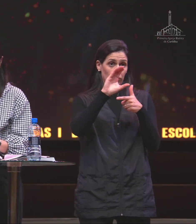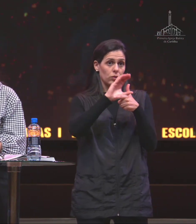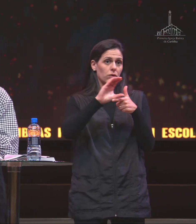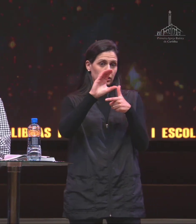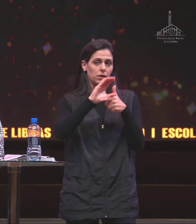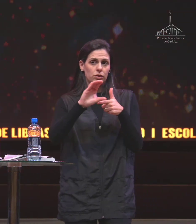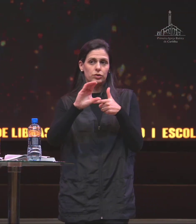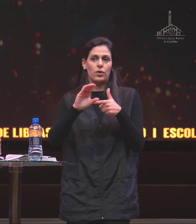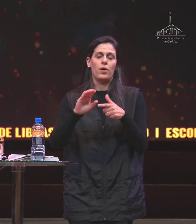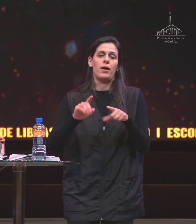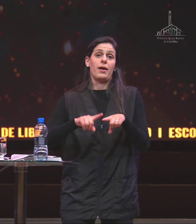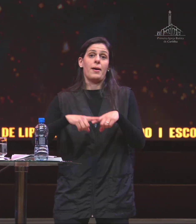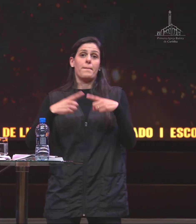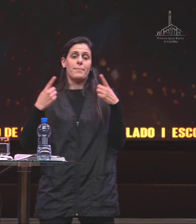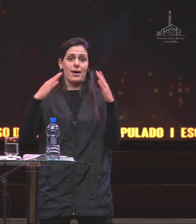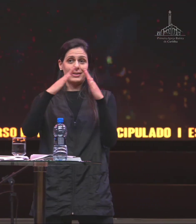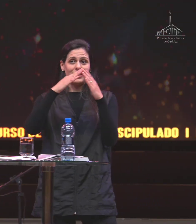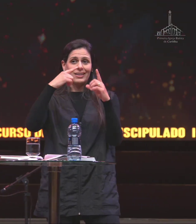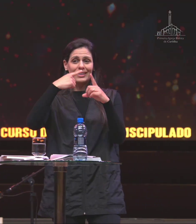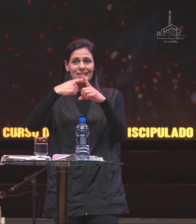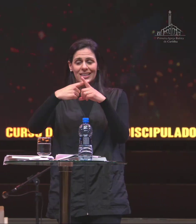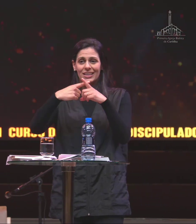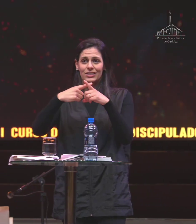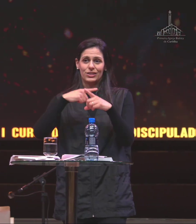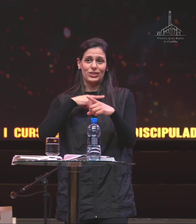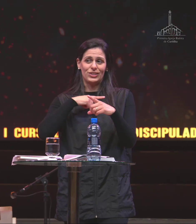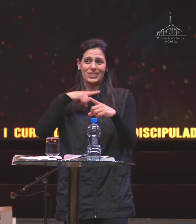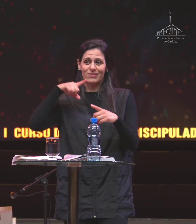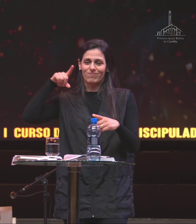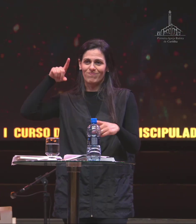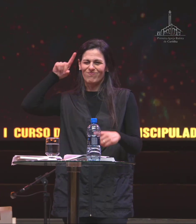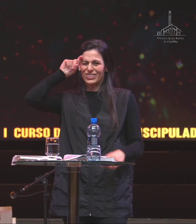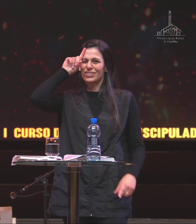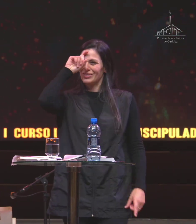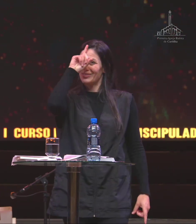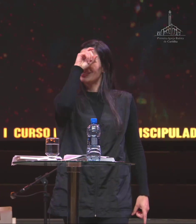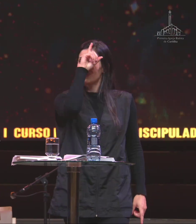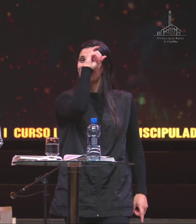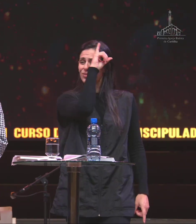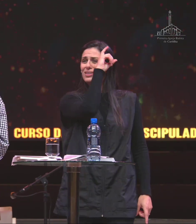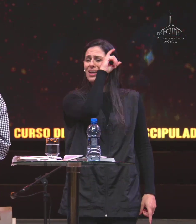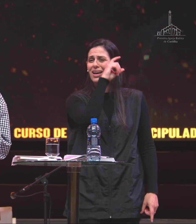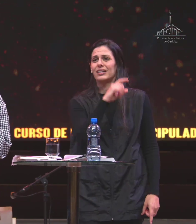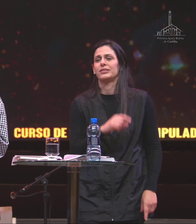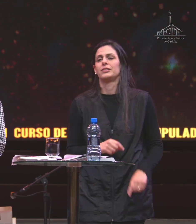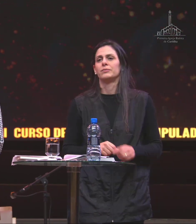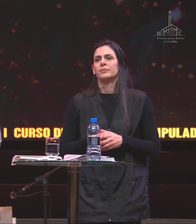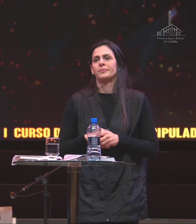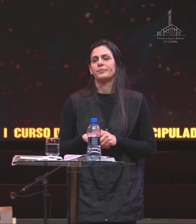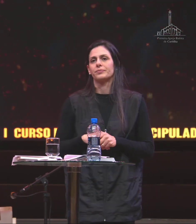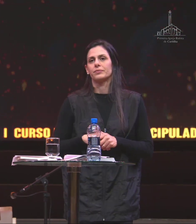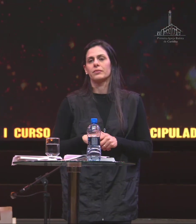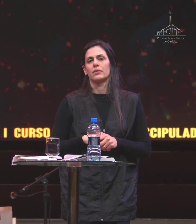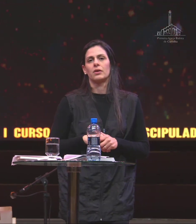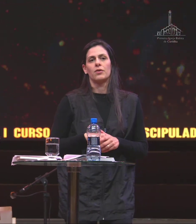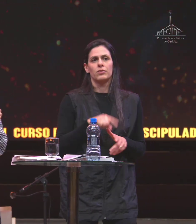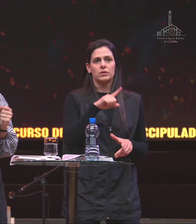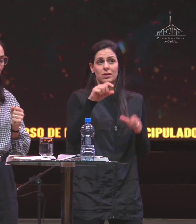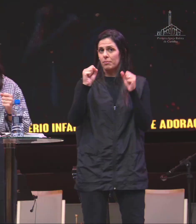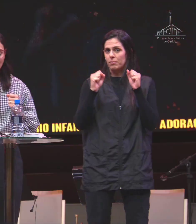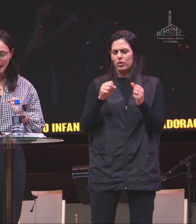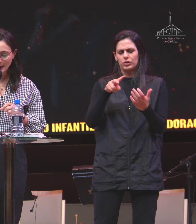E nesse contexto era muito comum, principalmente em viagens ministeriais, porque as pessoas viajavam bastante e não